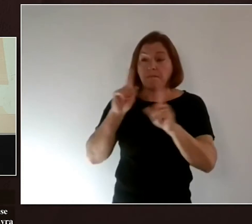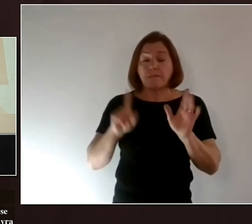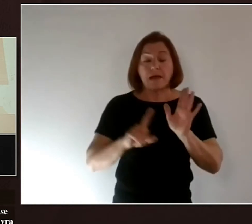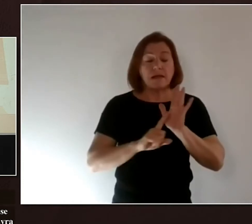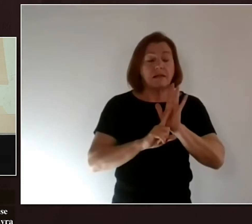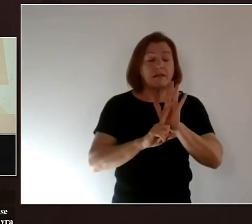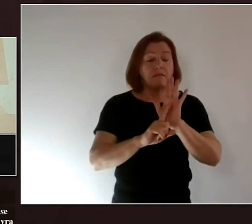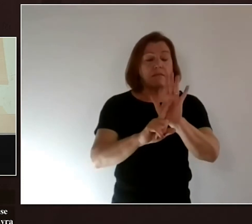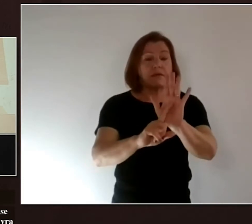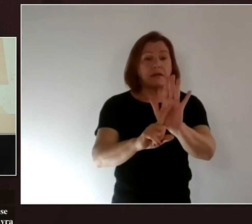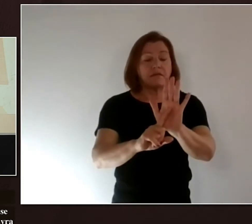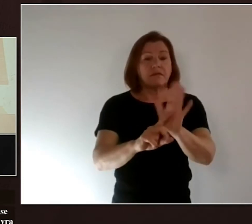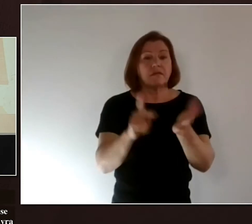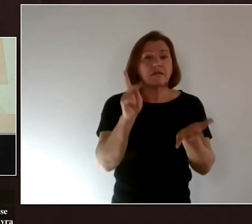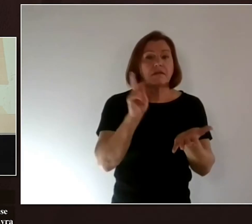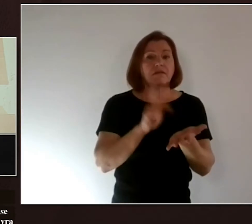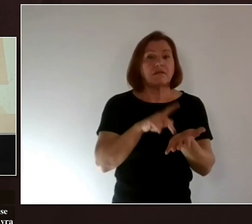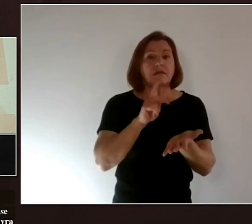ministros da Nova Aliança.